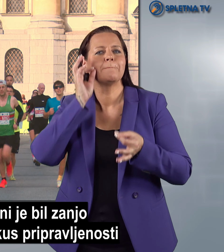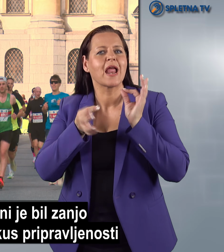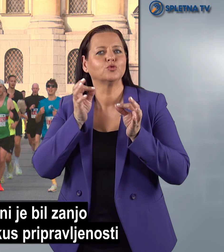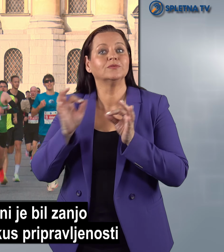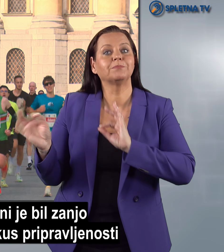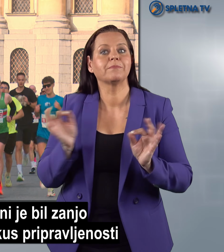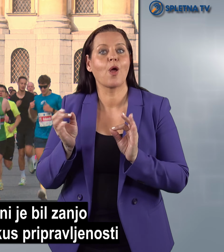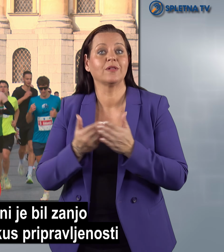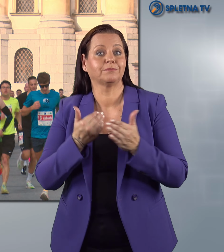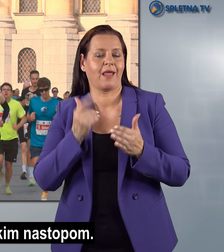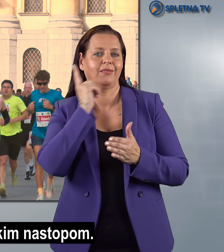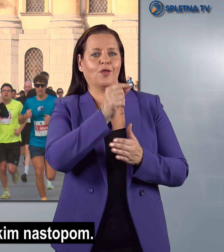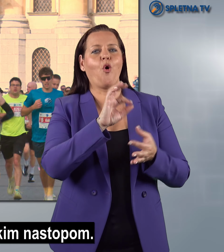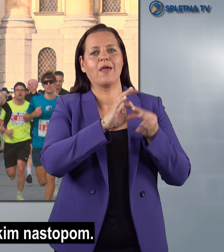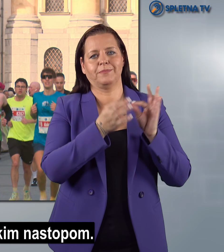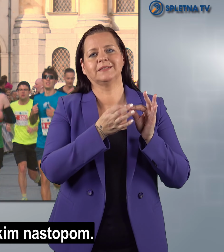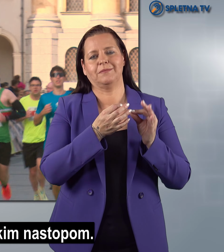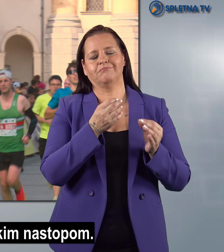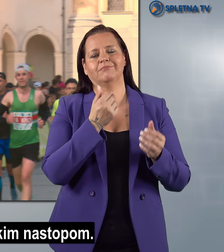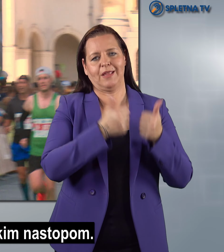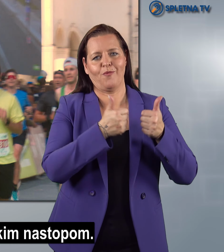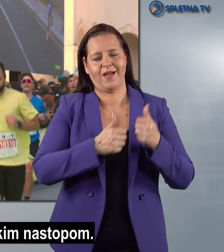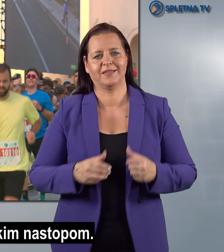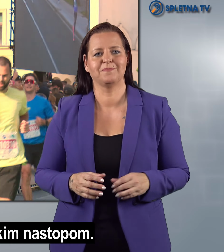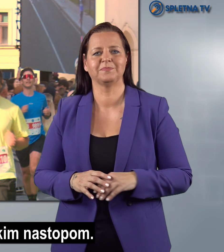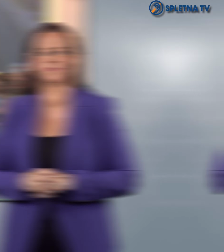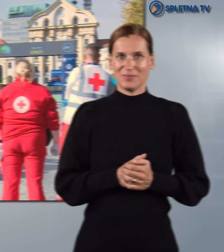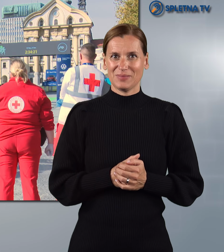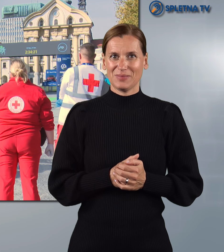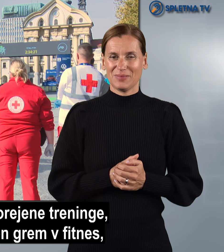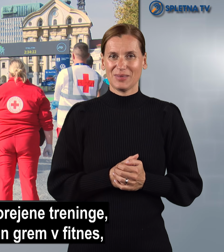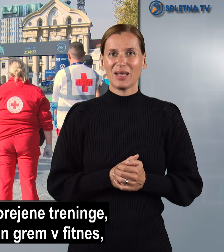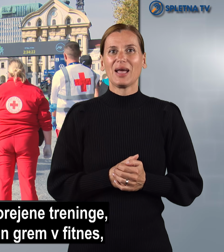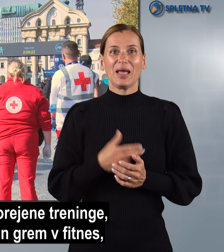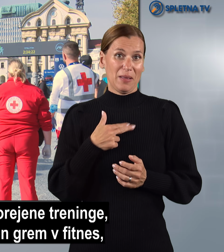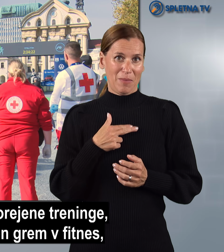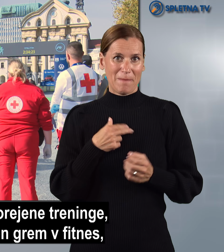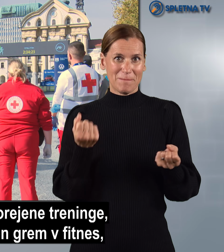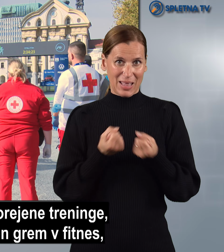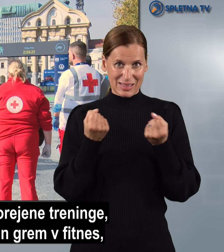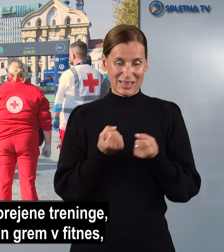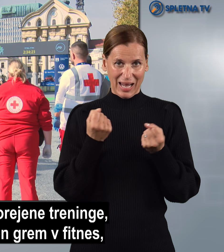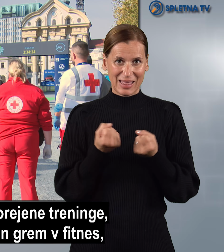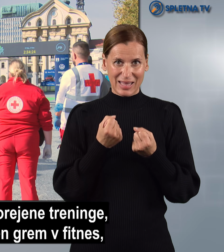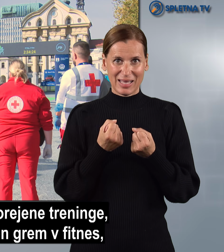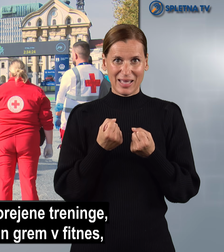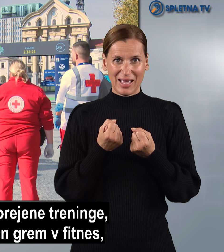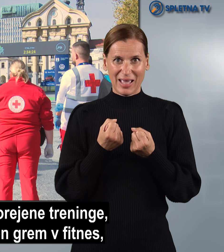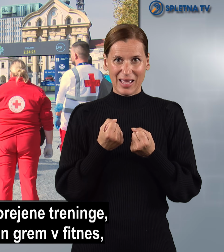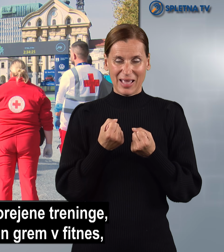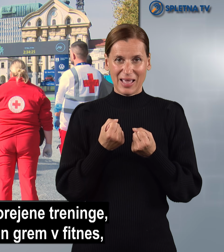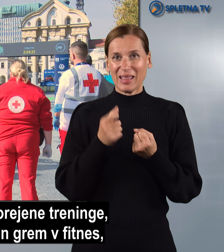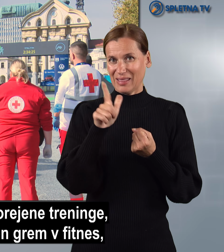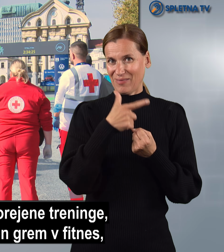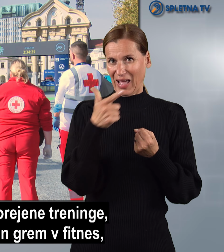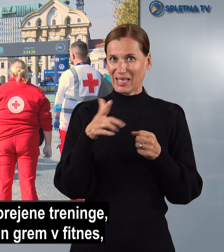preizkus pripravljenosti pred olimpijskim nastopom. Imam tako razporejene treninge, tako